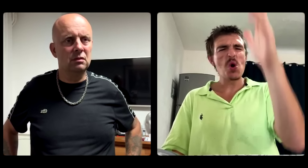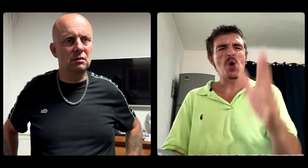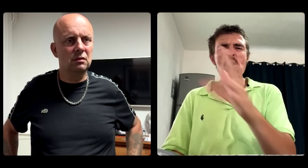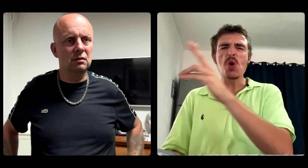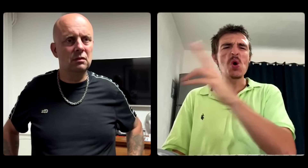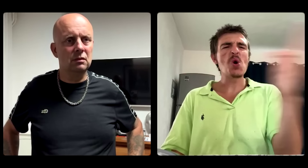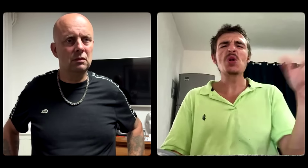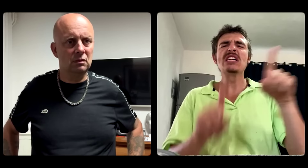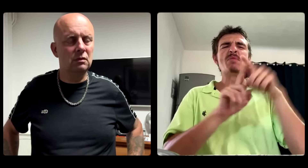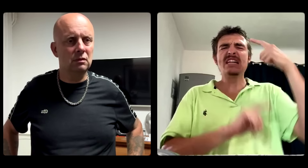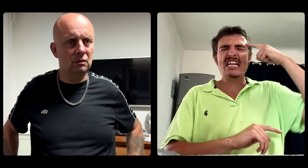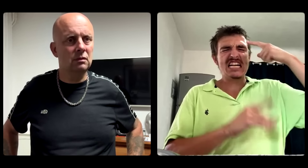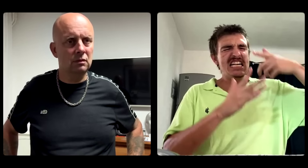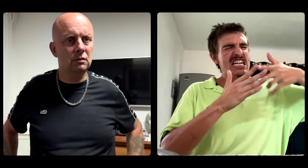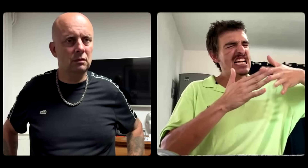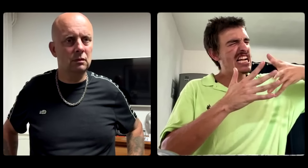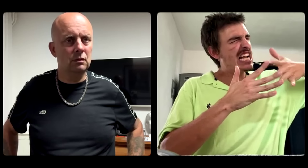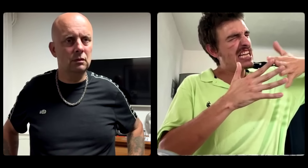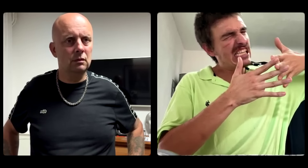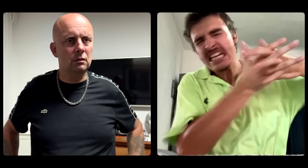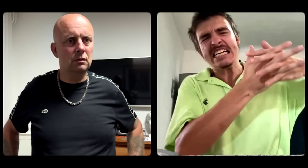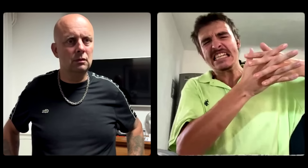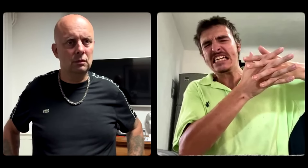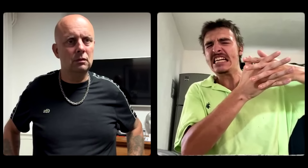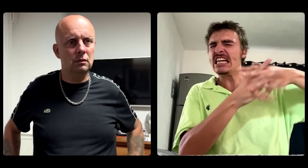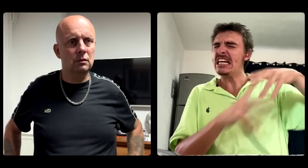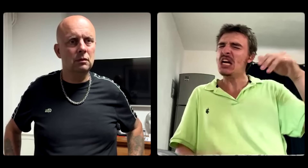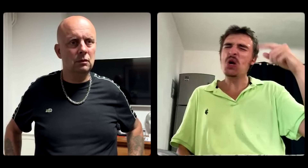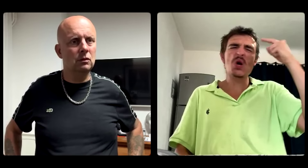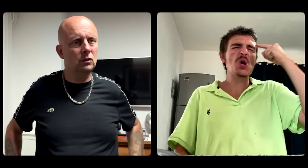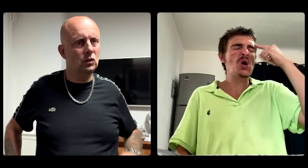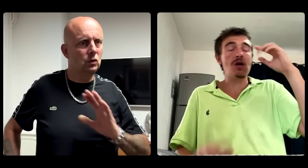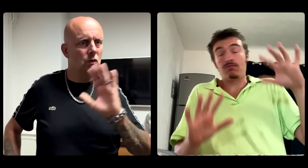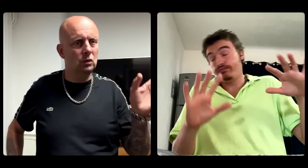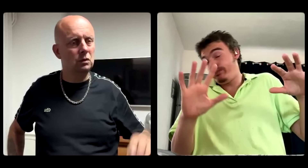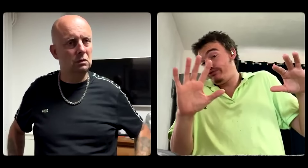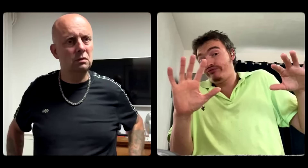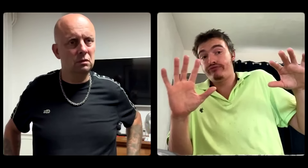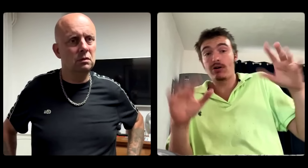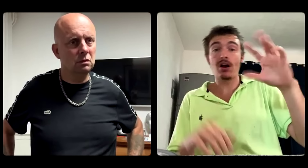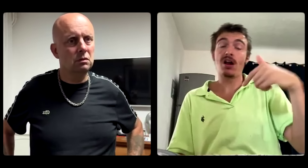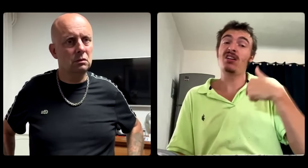Als dat zo is, moet het sowieso goed.